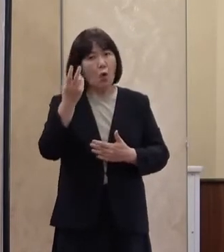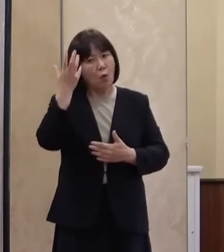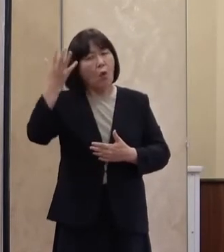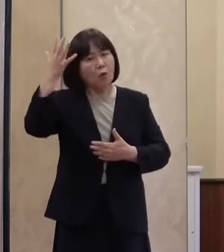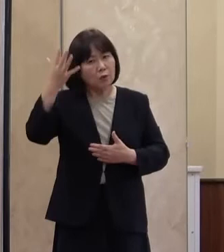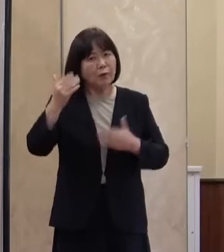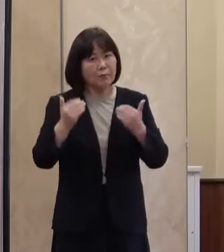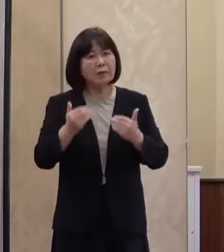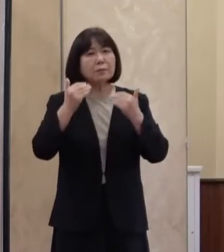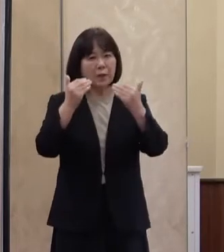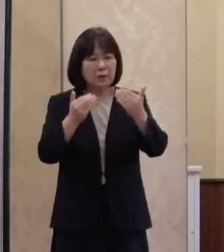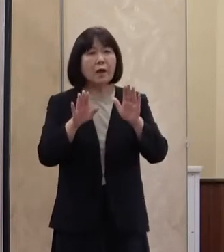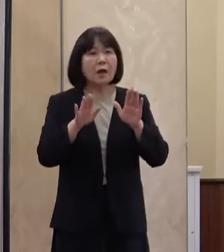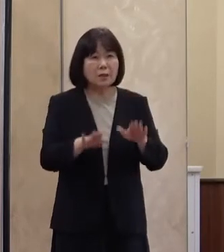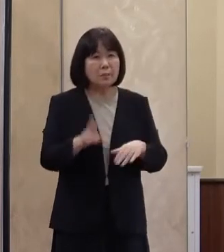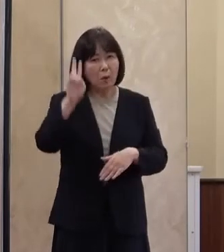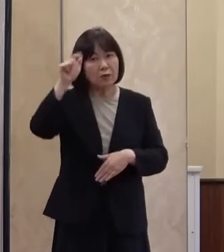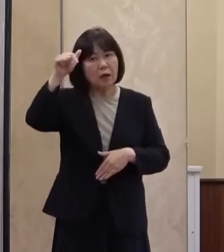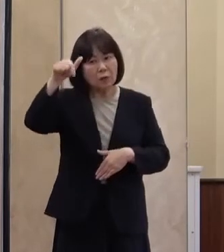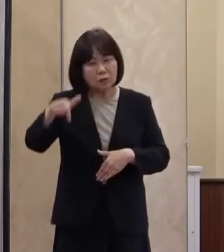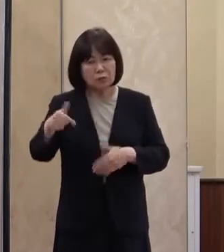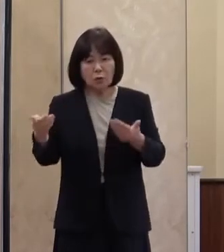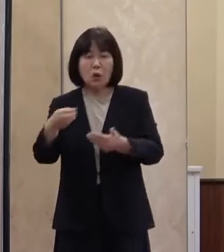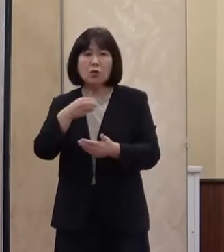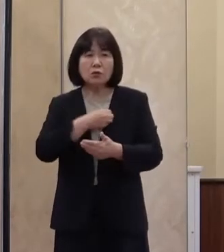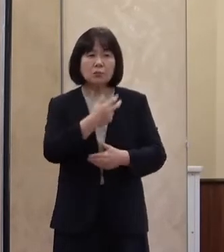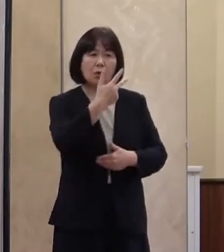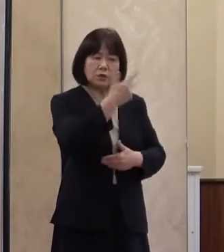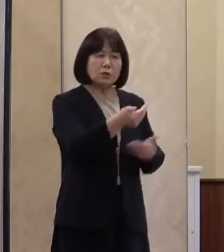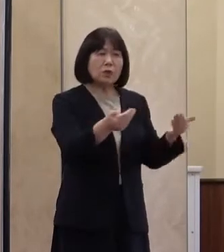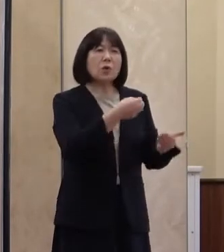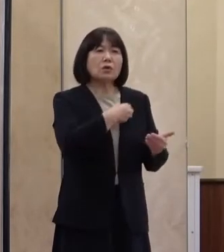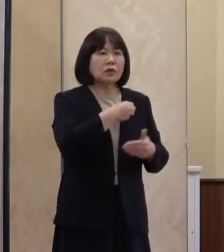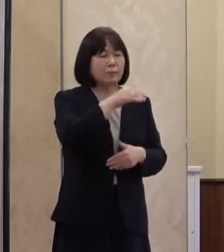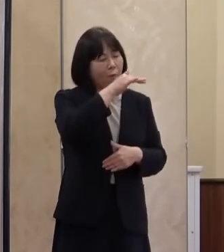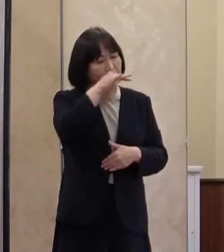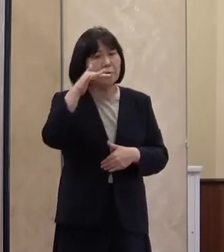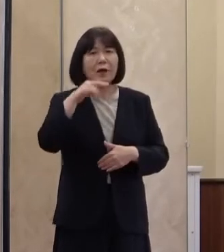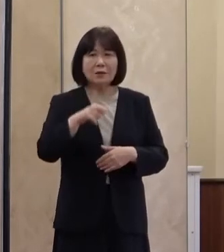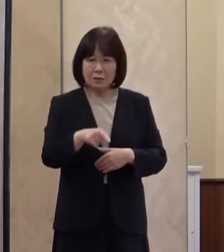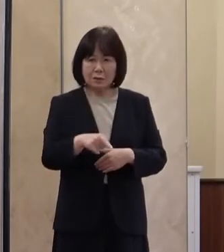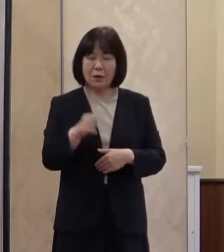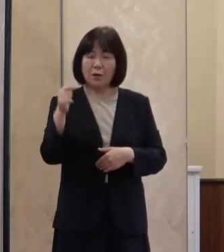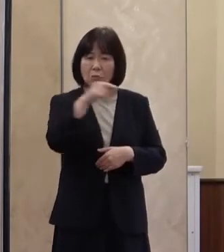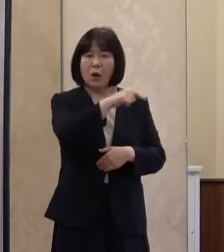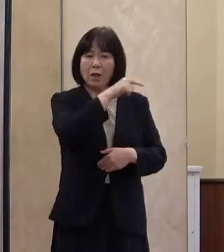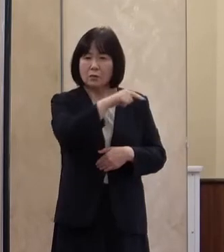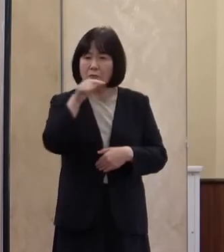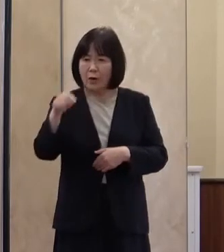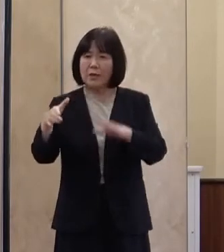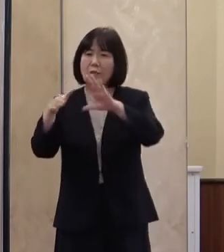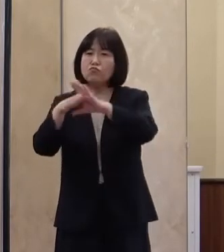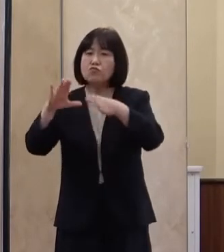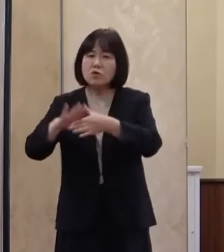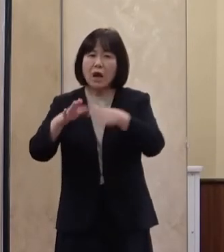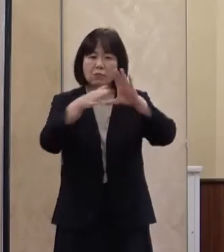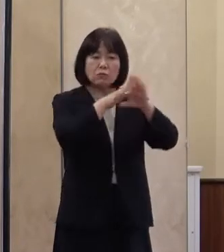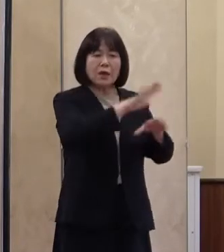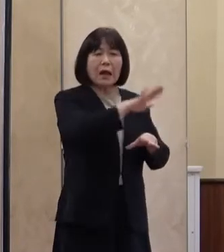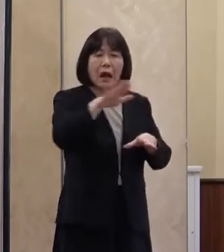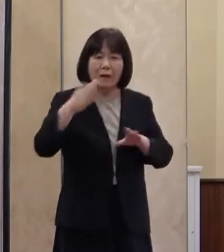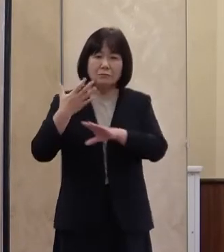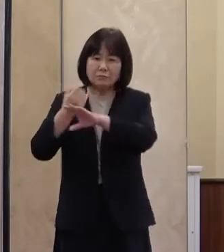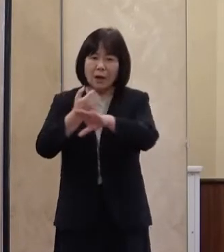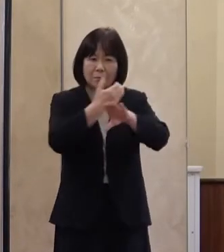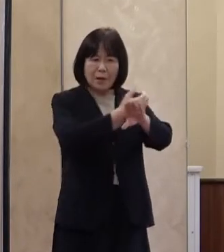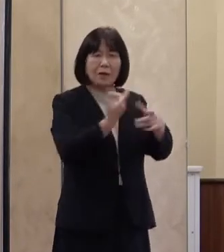そこは府の職員も市の職員も優秀ですから、まあそれぞれ文化があるっていうのも染み付きながらも、な